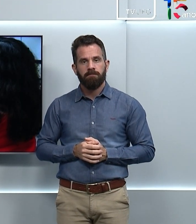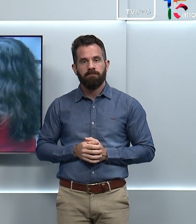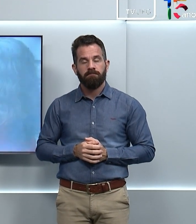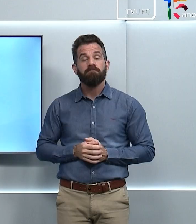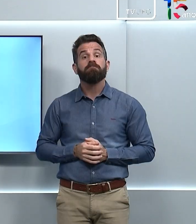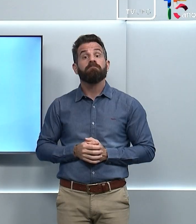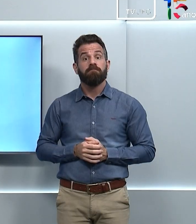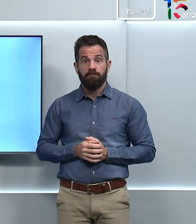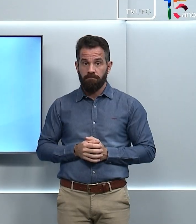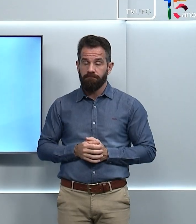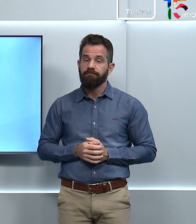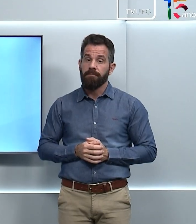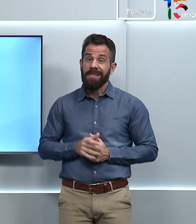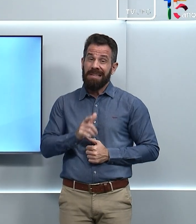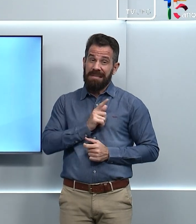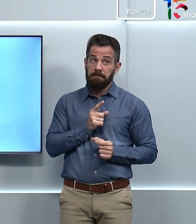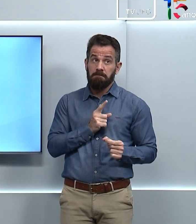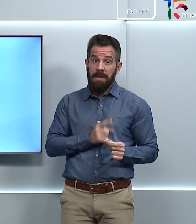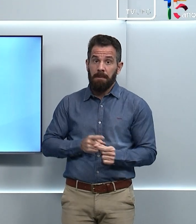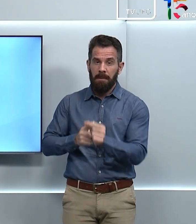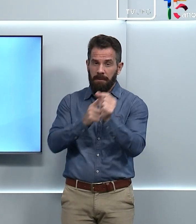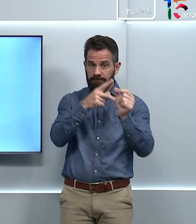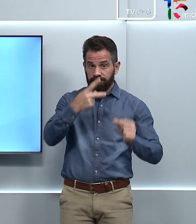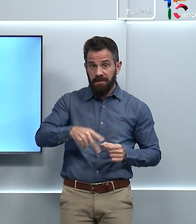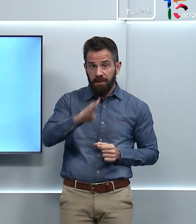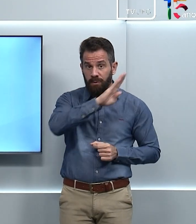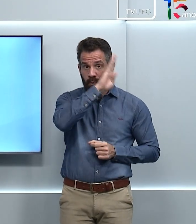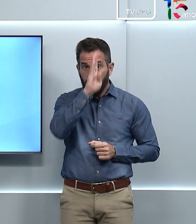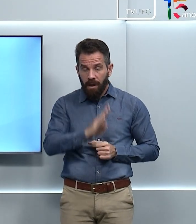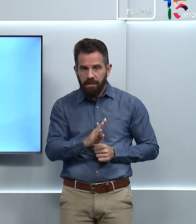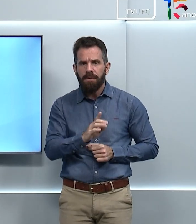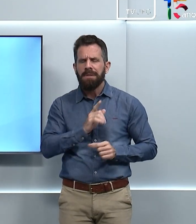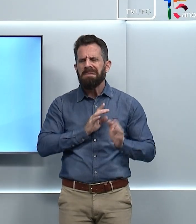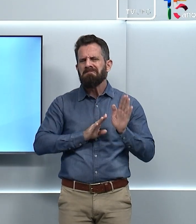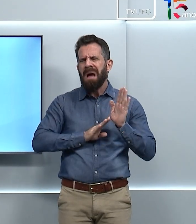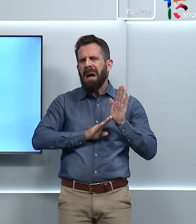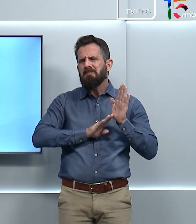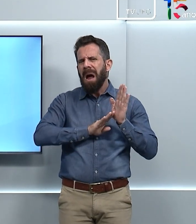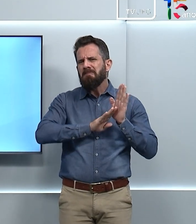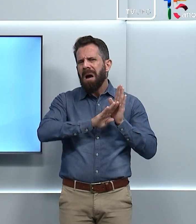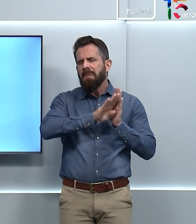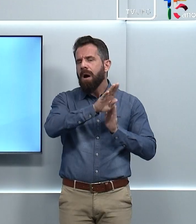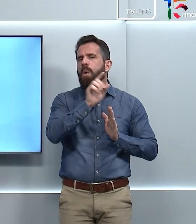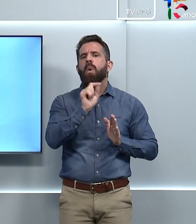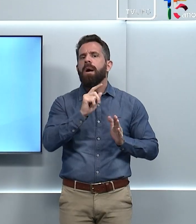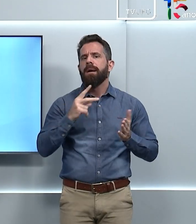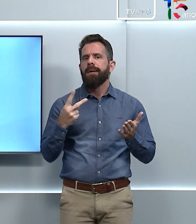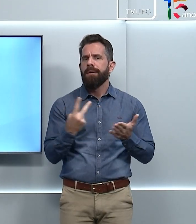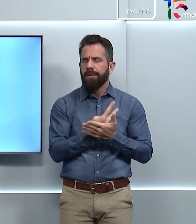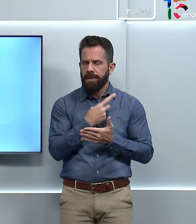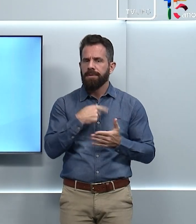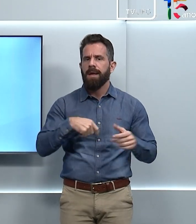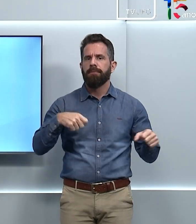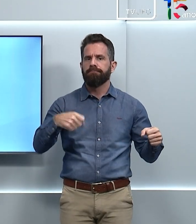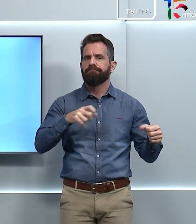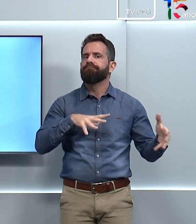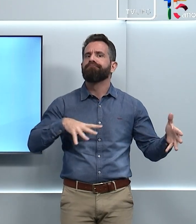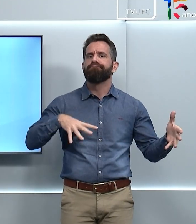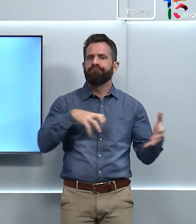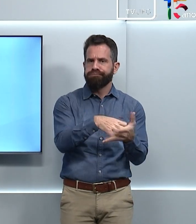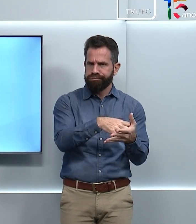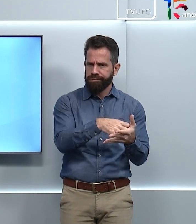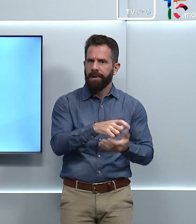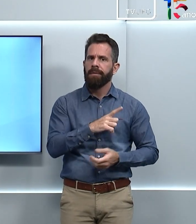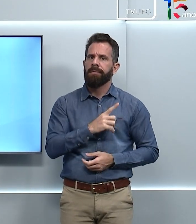Bom, e as cidades brasileiras têm registrado um forte aumento no número de acidentes de trânsito e, por